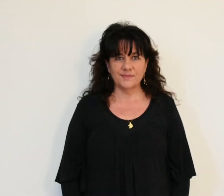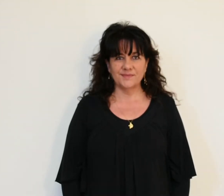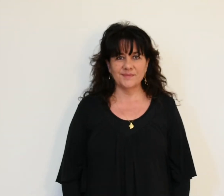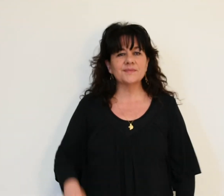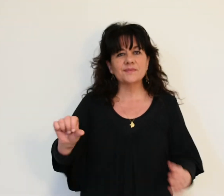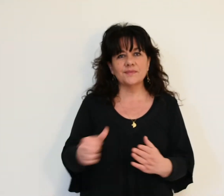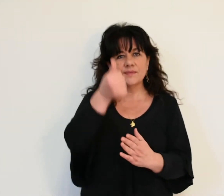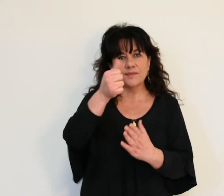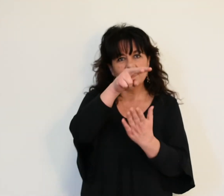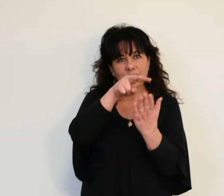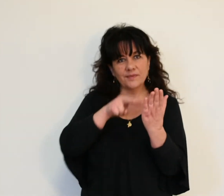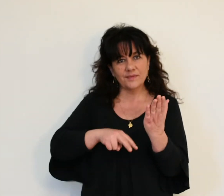Première lecture.